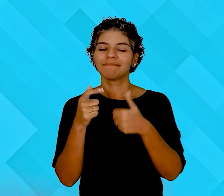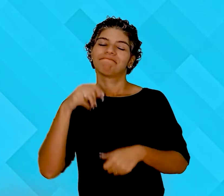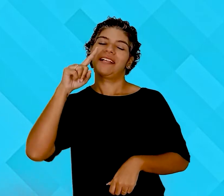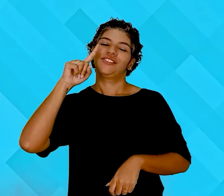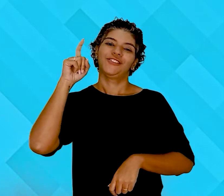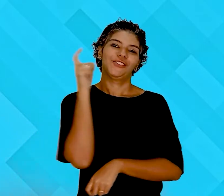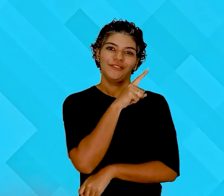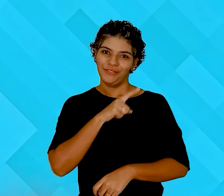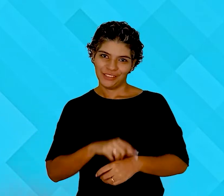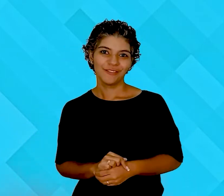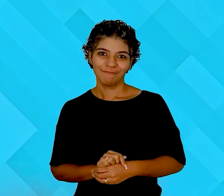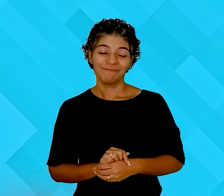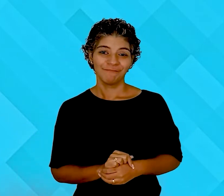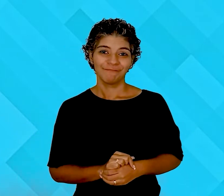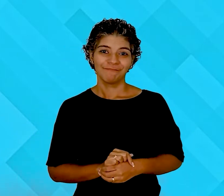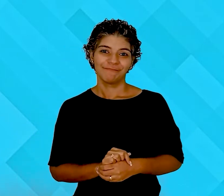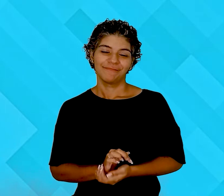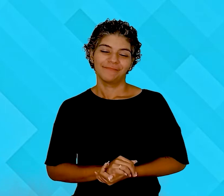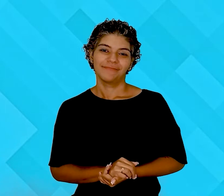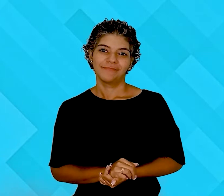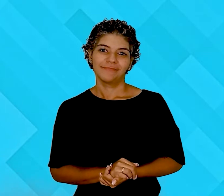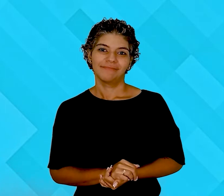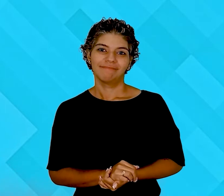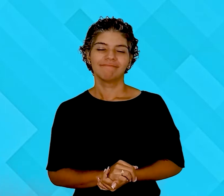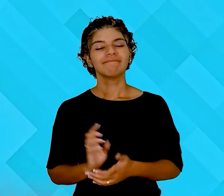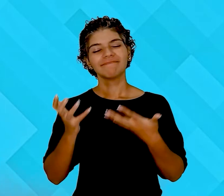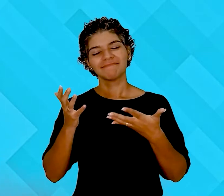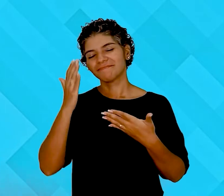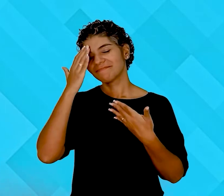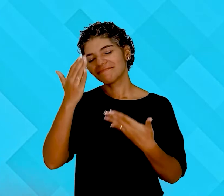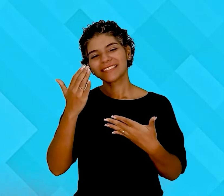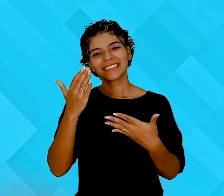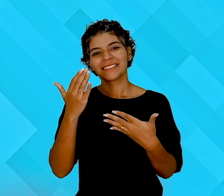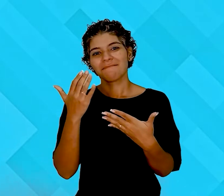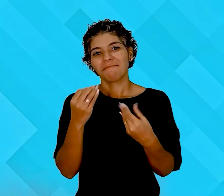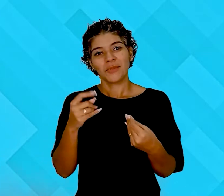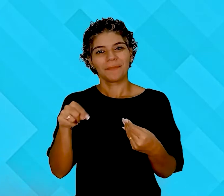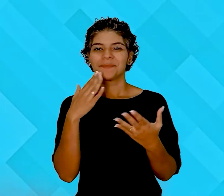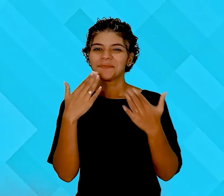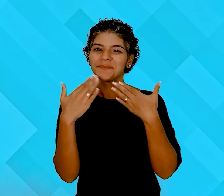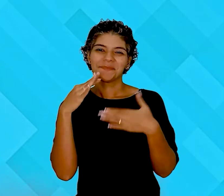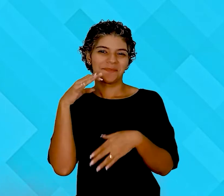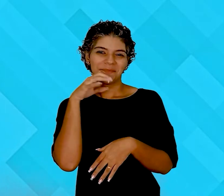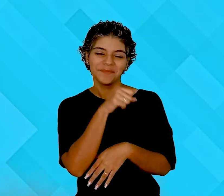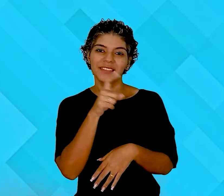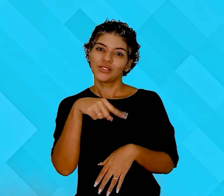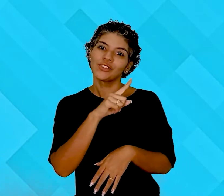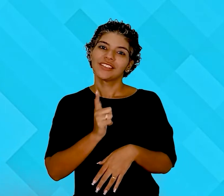uma conversa mais rápida. Te agradecer enormemente pela tua disponibilidade para estar aqui com a gente, para estar compartilhando os teus conhecimentos,